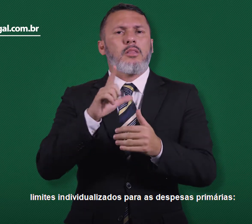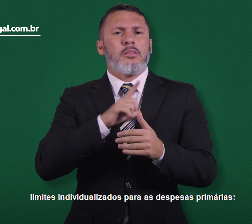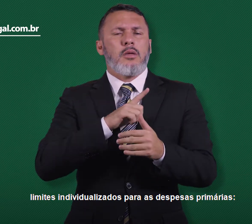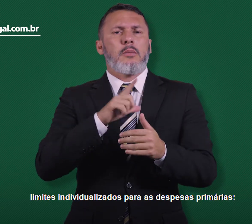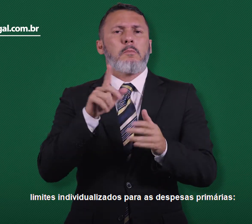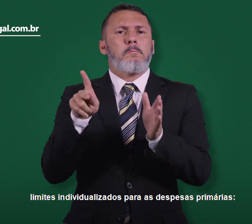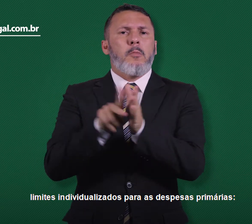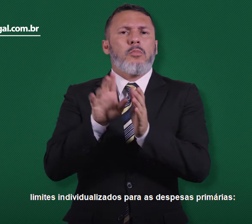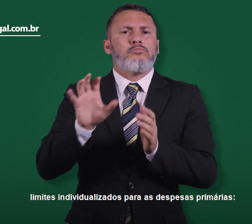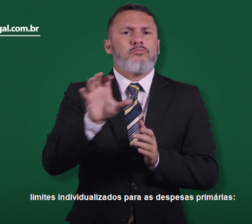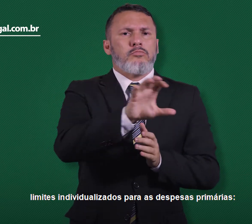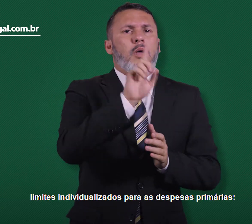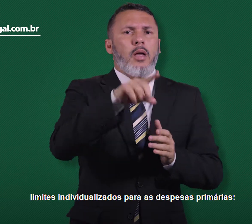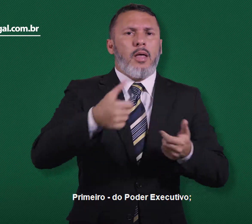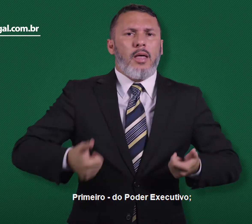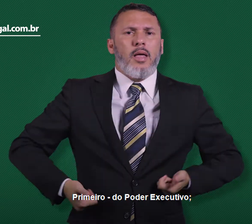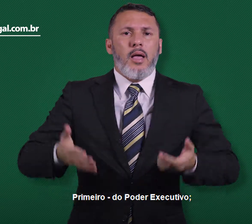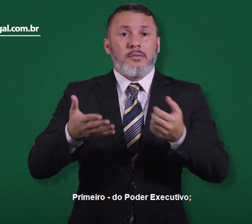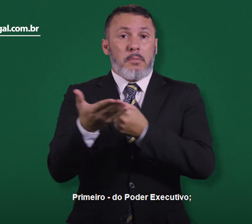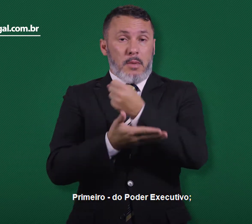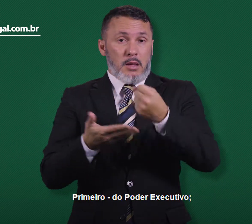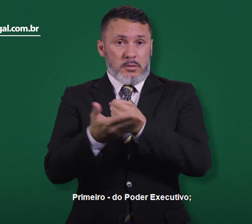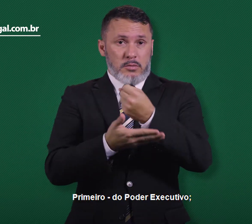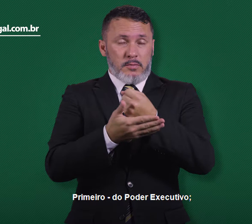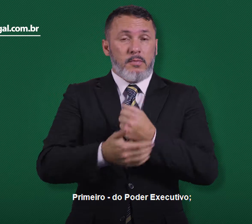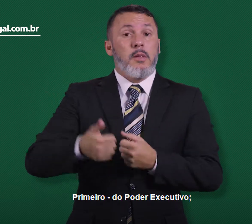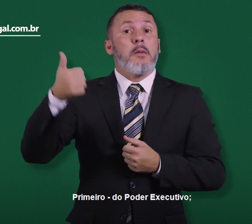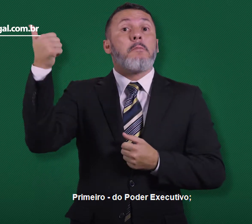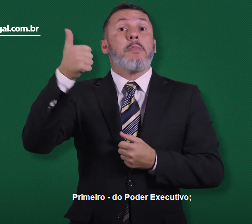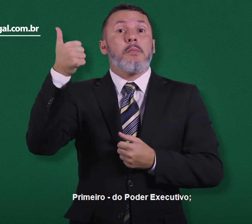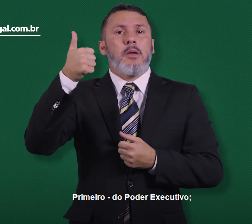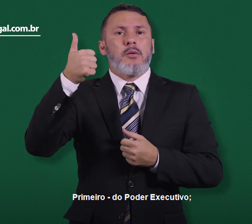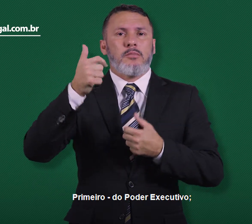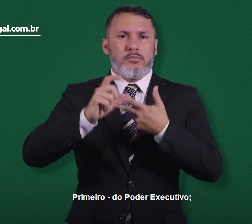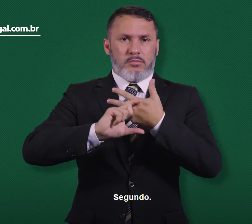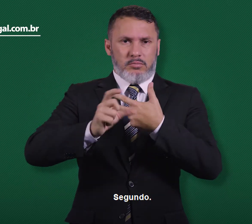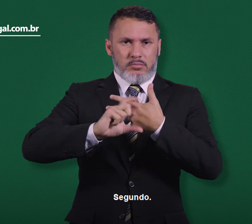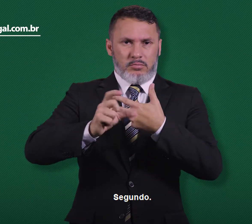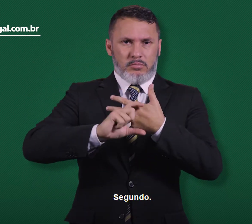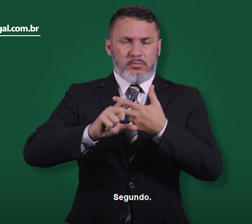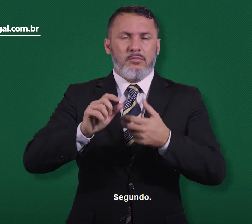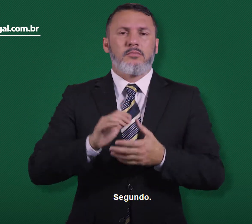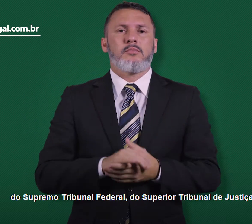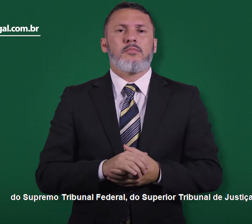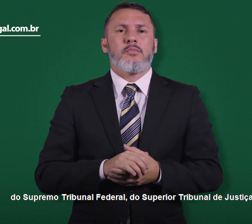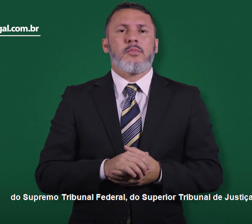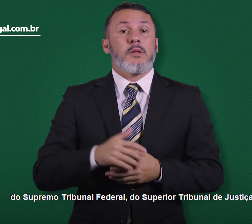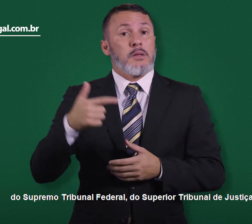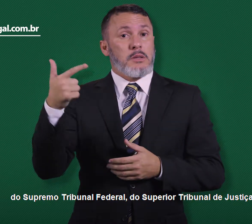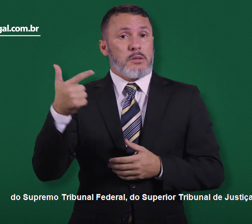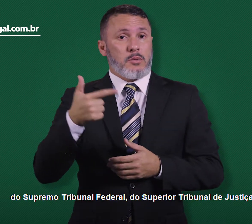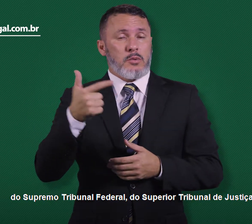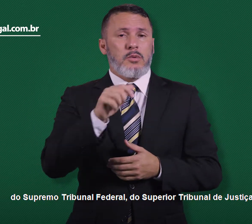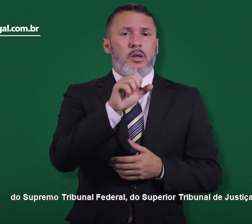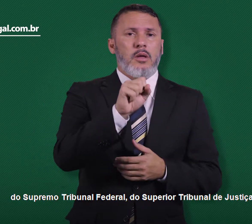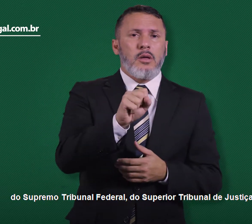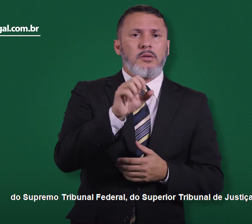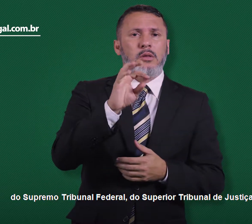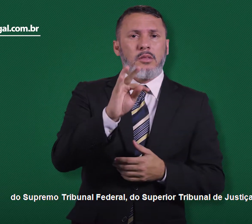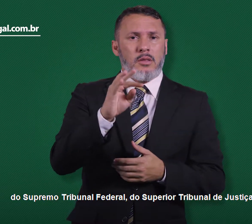despesas primárias. Primeiro, do Poder Executivo. Segundo, do Supremo Tribunal Federal, do